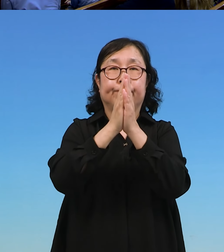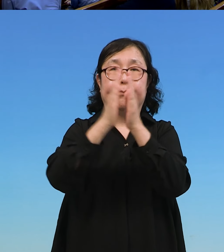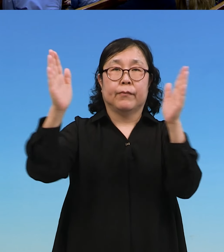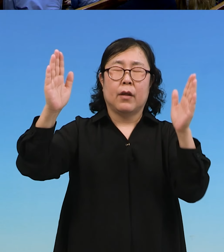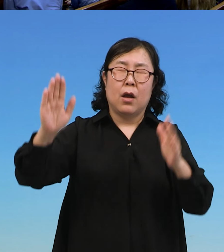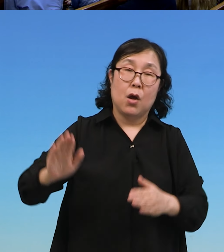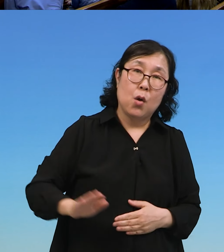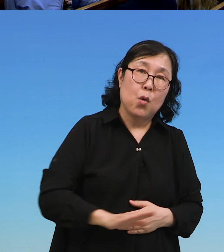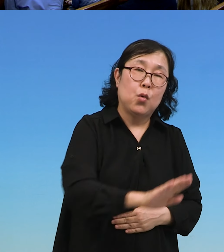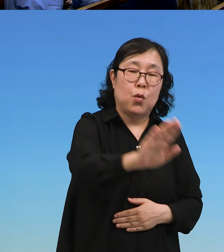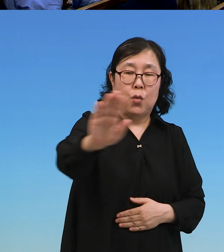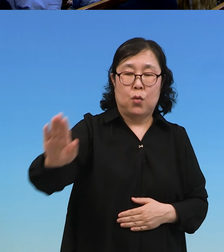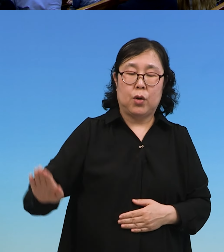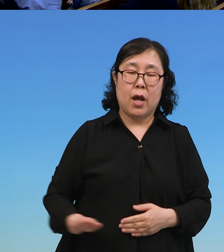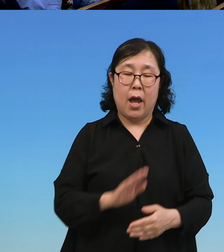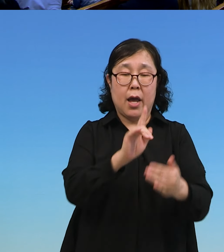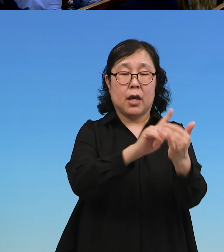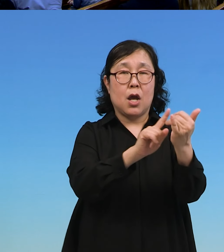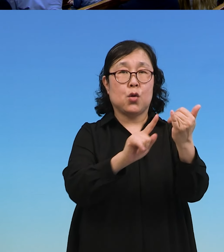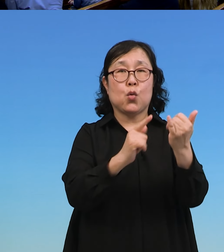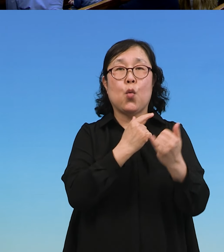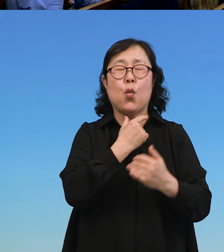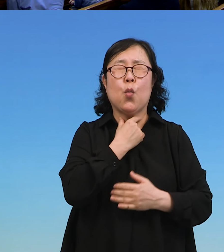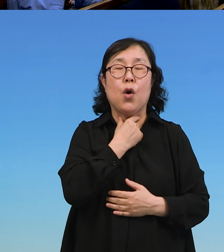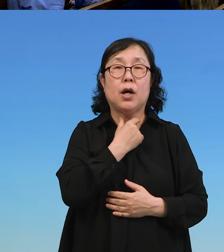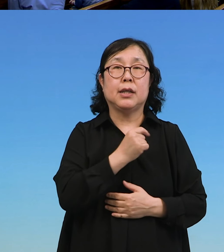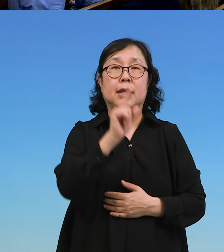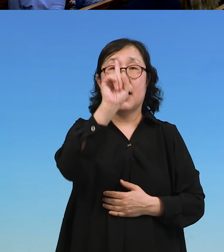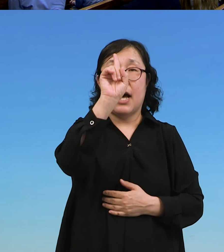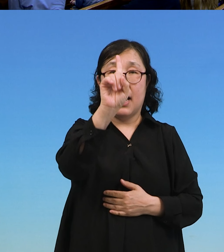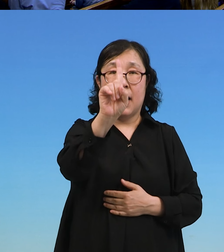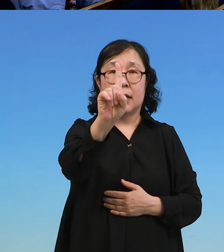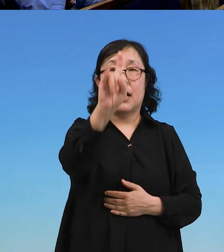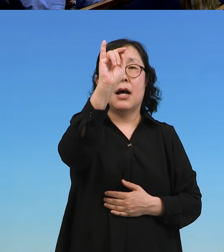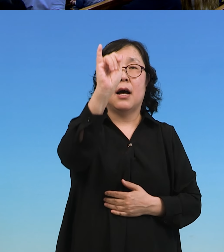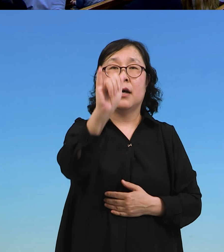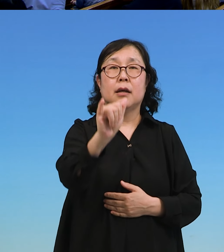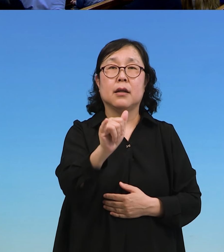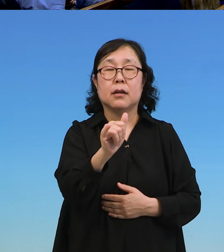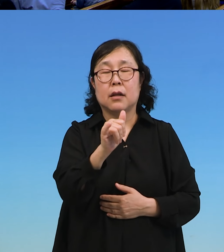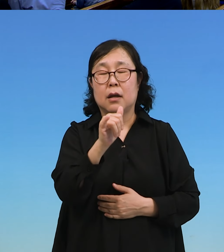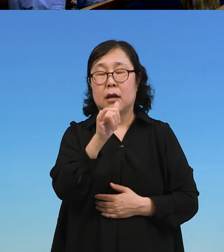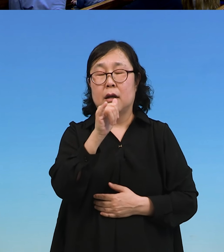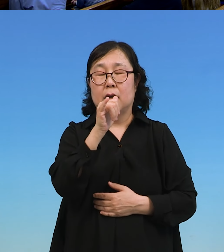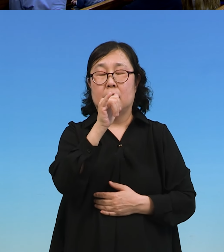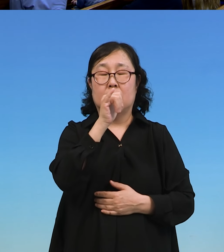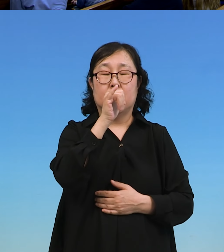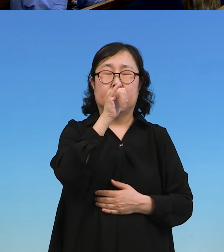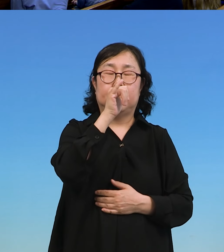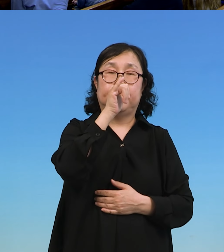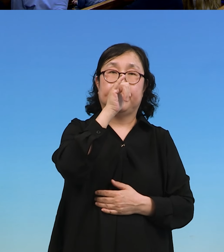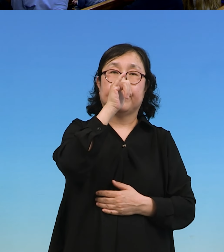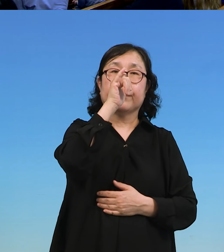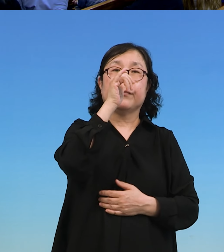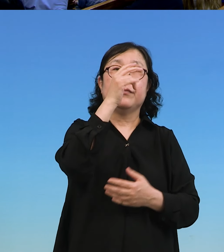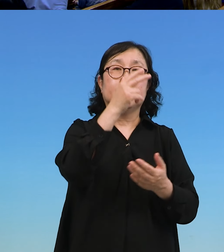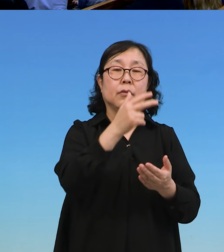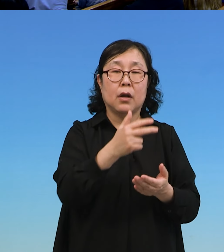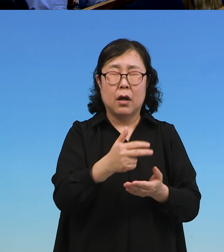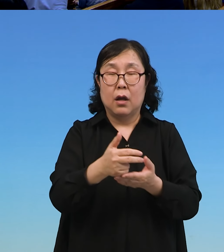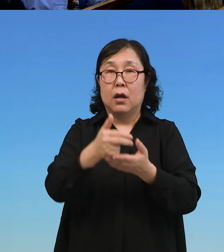우리에겐 소원이 하나 있네. 우리에겐 소원이 하나